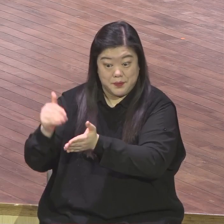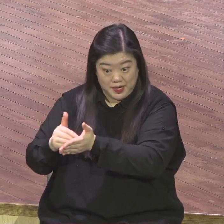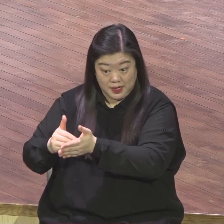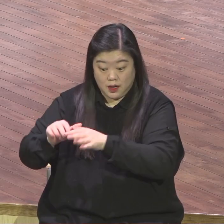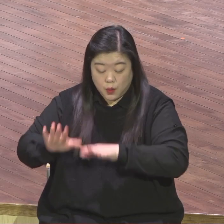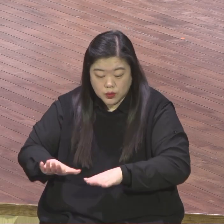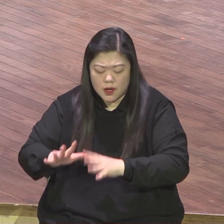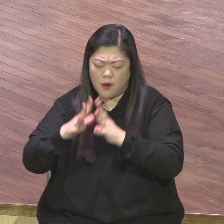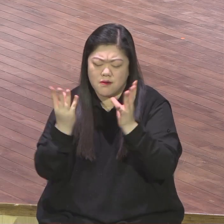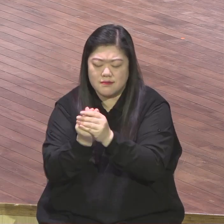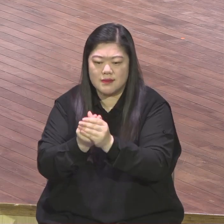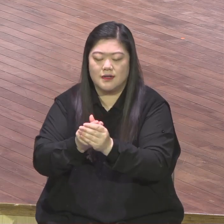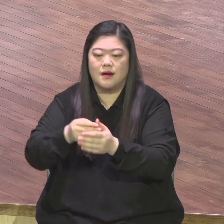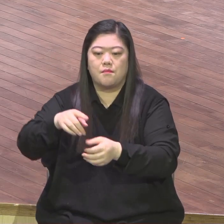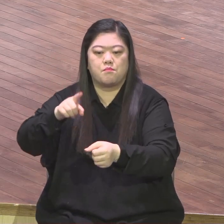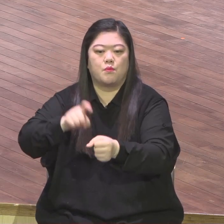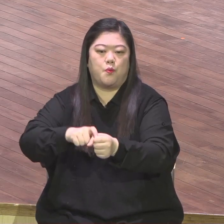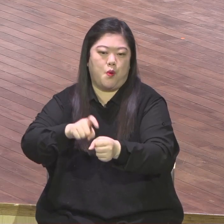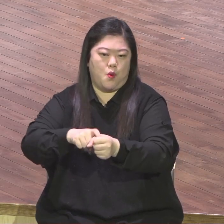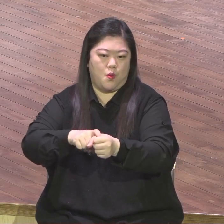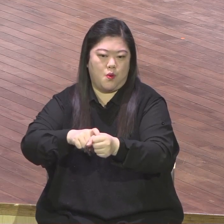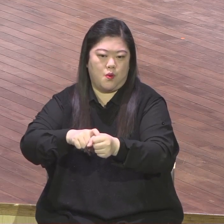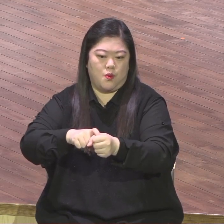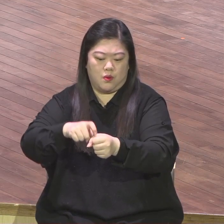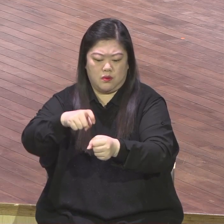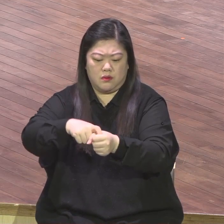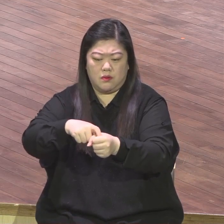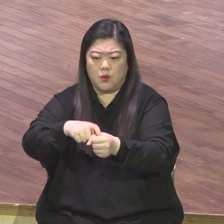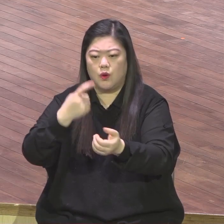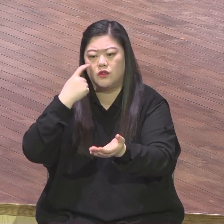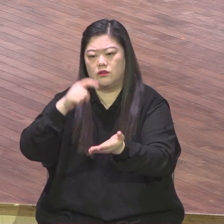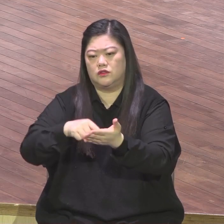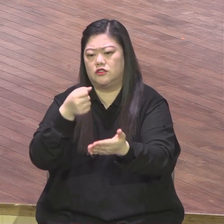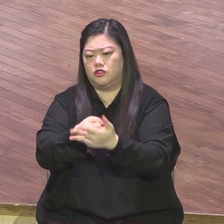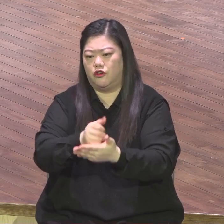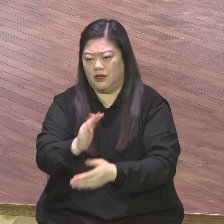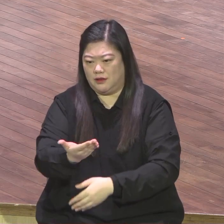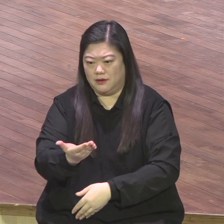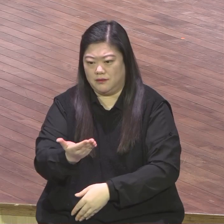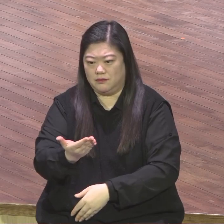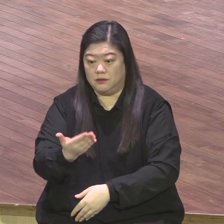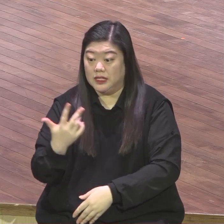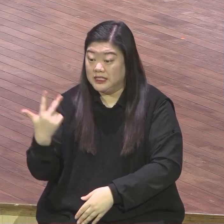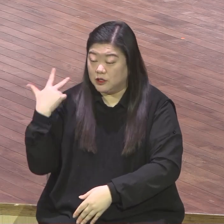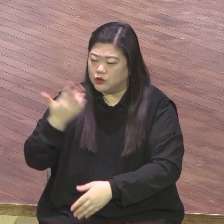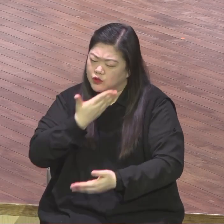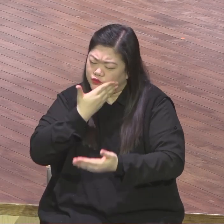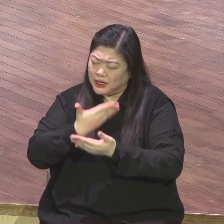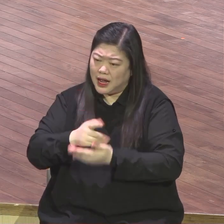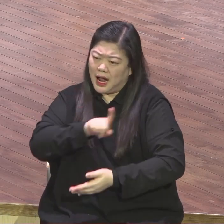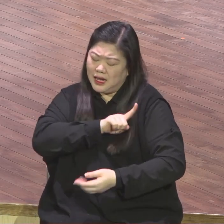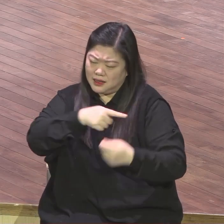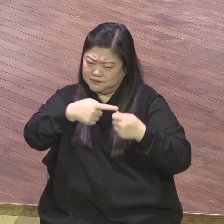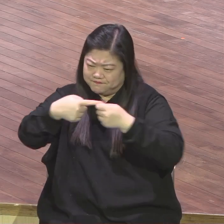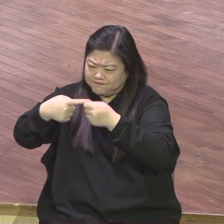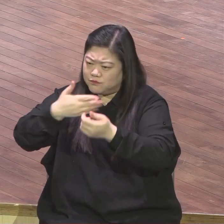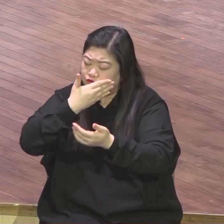인생의 절대 가치를 발견하기 때문에 이제는 절대 가치를 넘어서 절대 목표